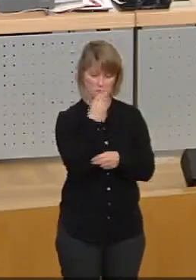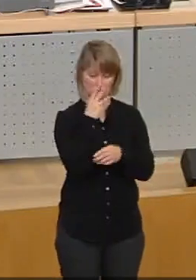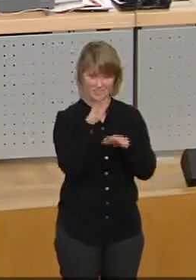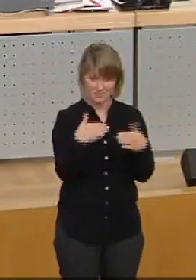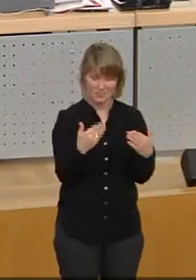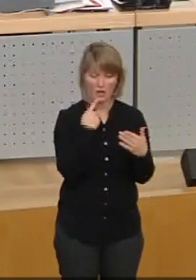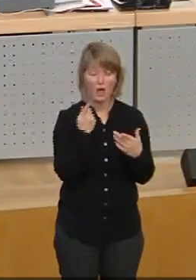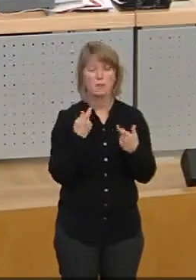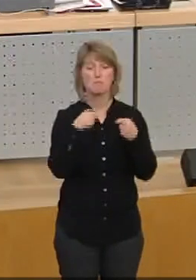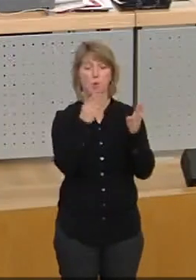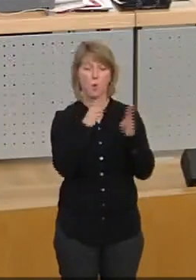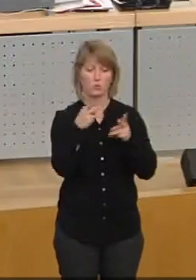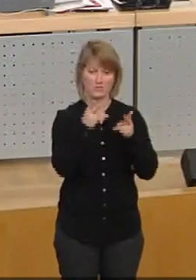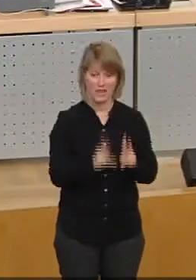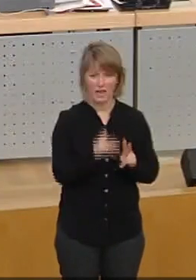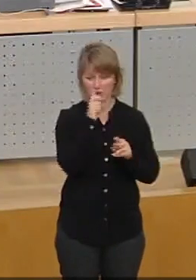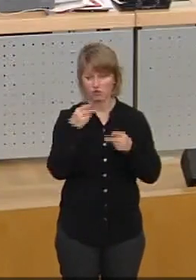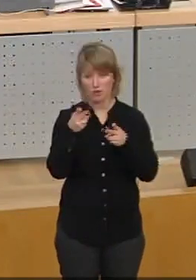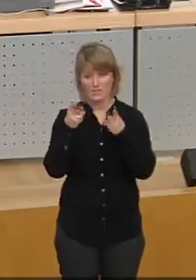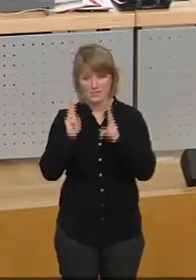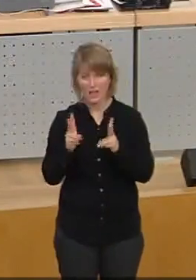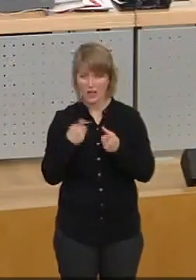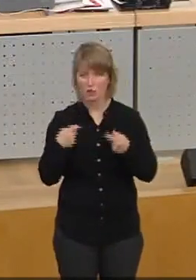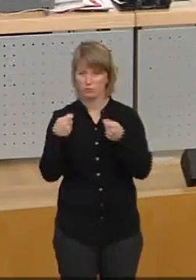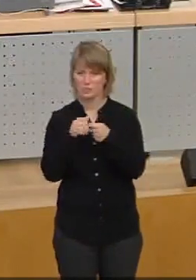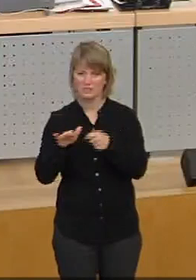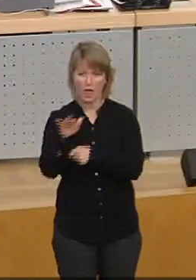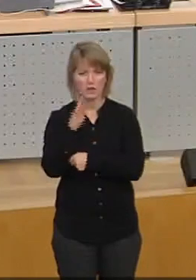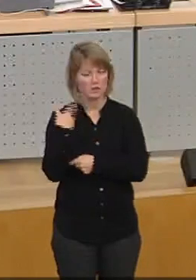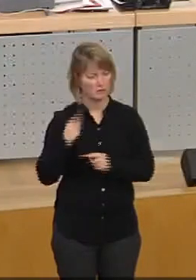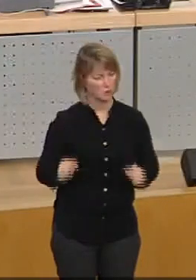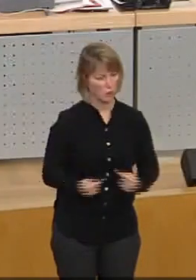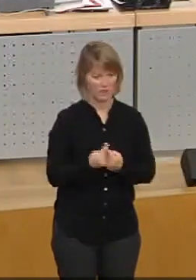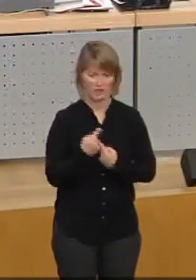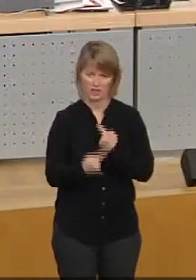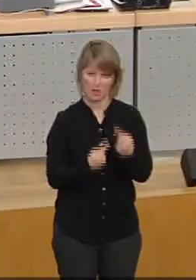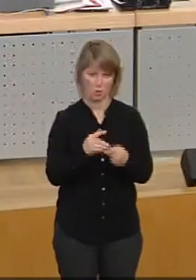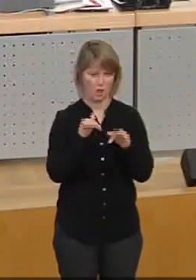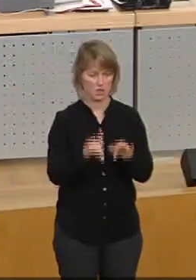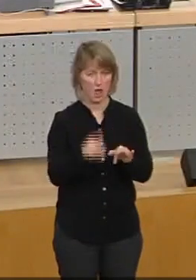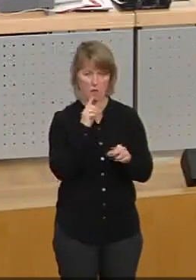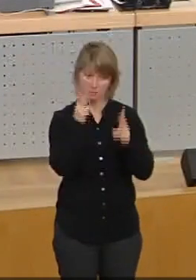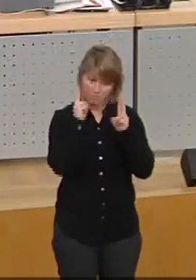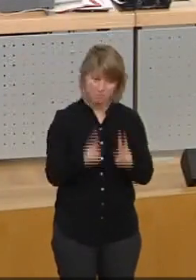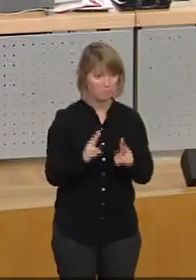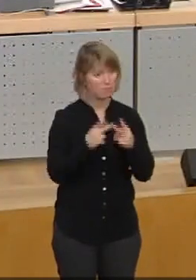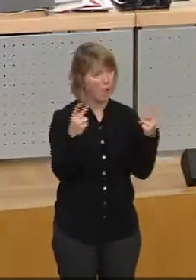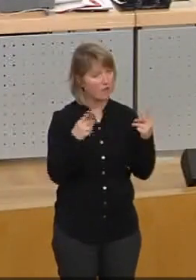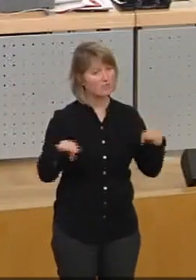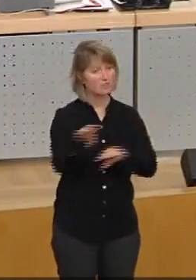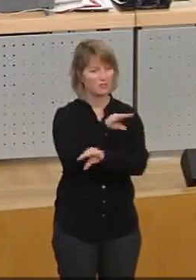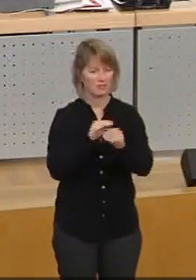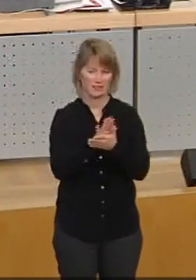zwischen dem Bauordnungsrecht und dem Straßenrecht bundesweit unterschwellig immer schon präsent war, ihn aber niemand offensiv angegangen ist. Leider